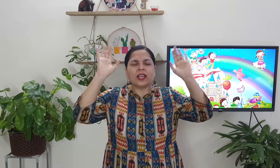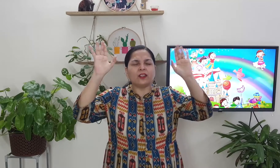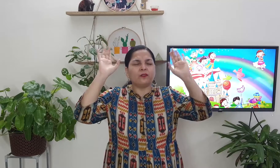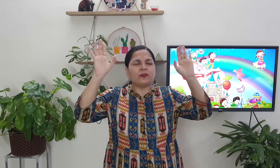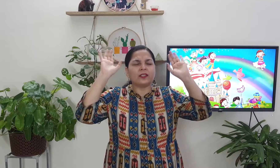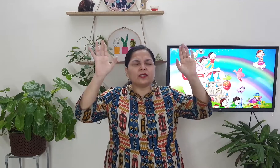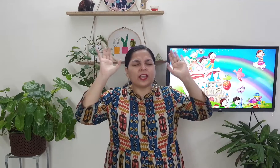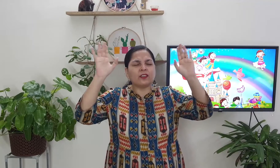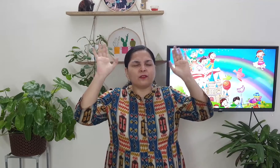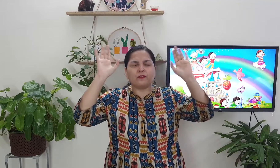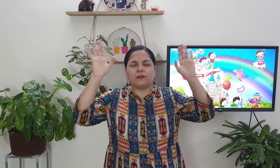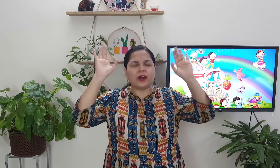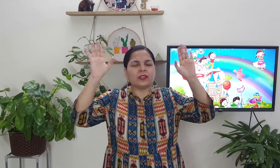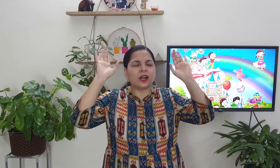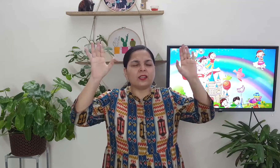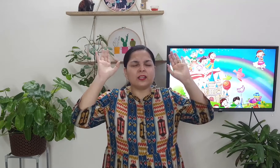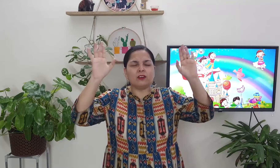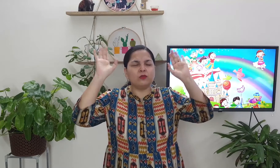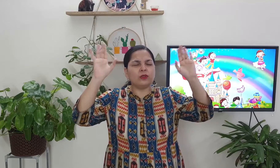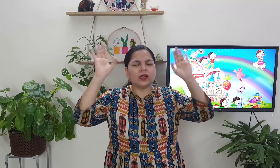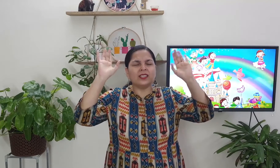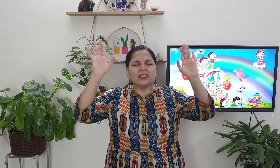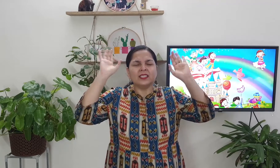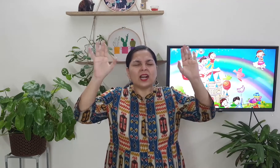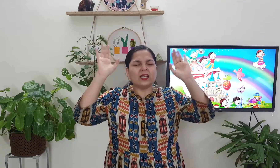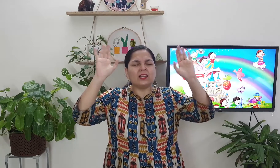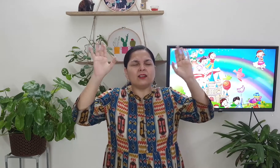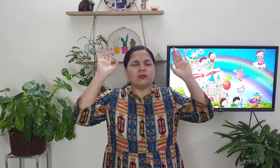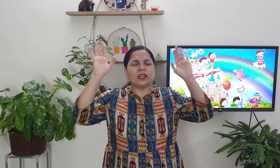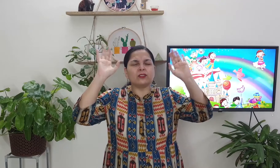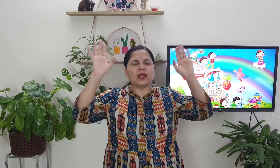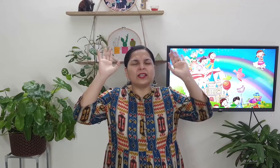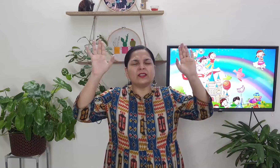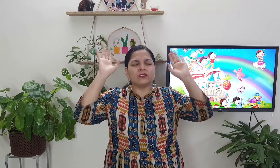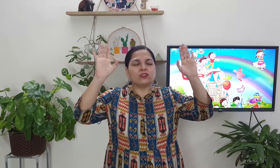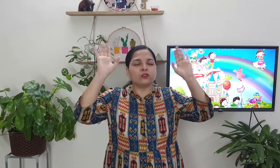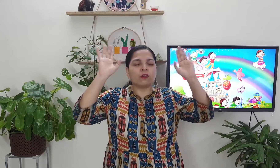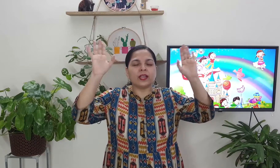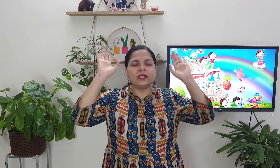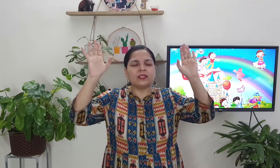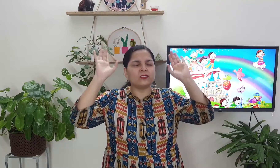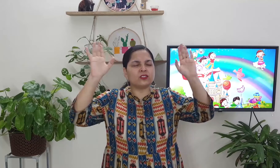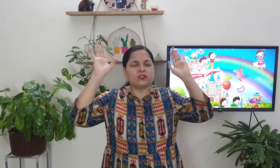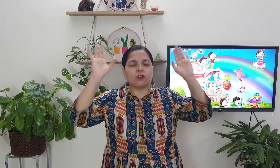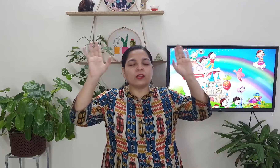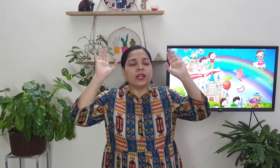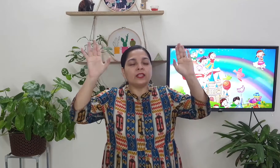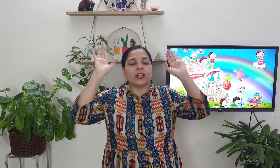நன்றி தந்தையே, நன்றி தந்தையே, ஹாலலூயா. உடல் நலம் மீண்டும் பெற்றுக் கொள்கிறார்கள், உடல் நலம் பெற்றிருக்கிறார்கள்.